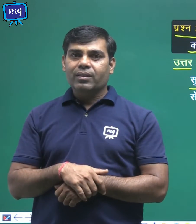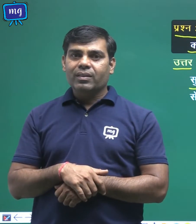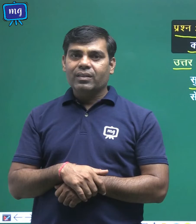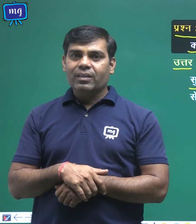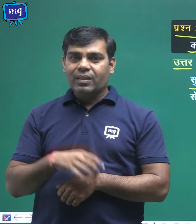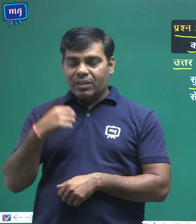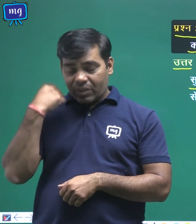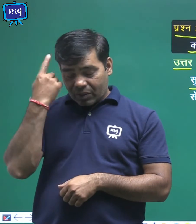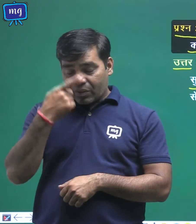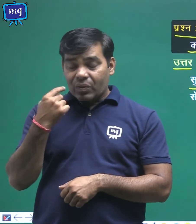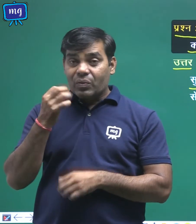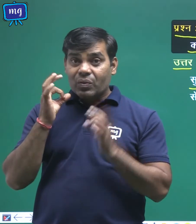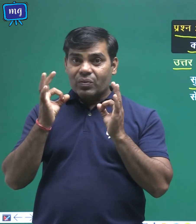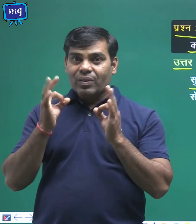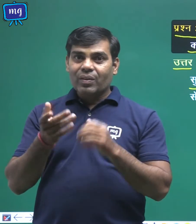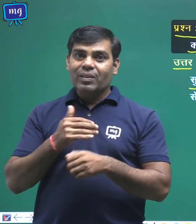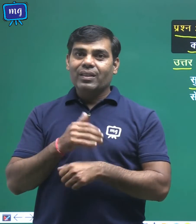सुंदर होती थी,